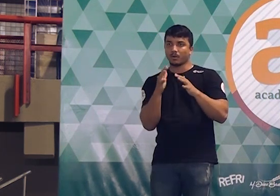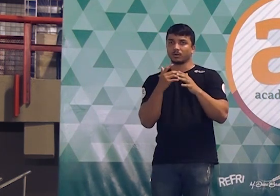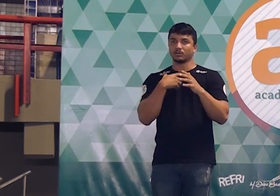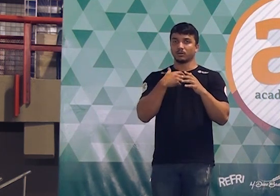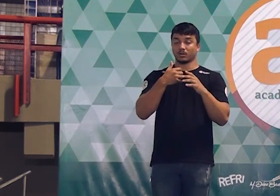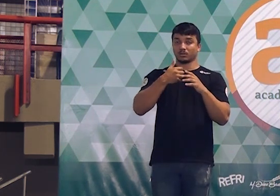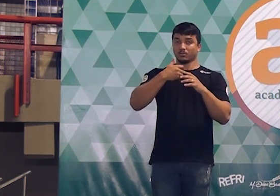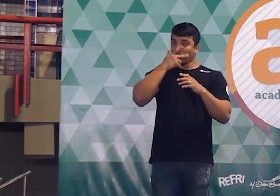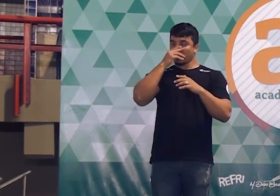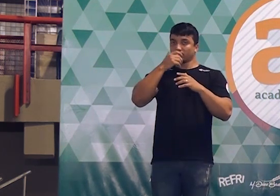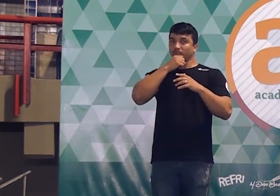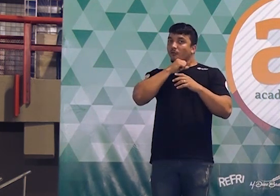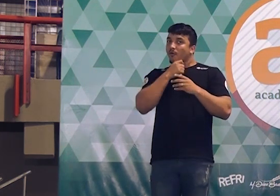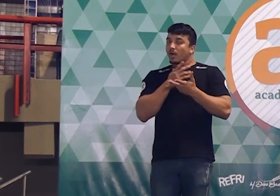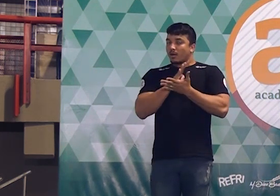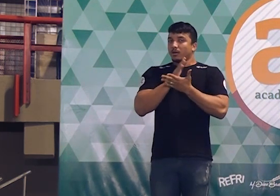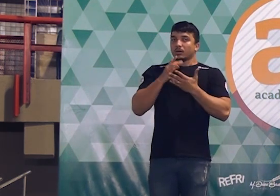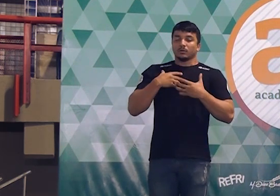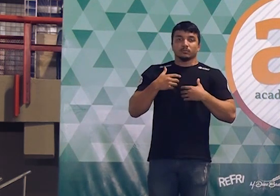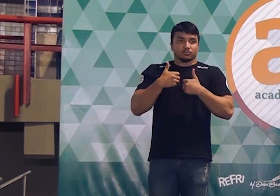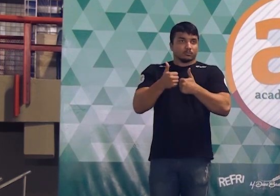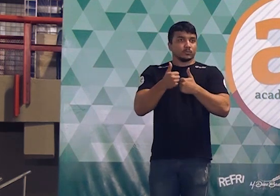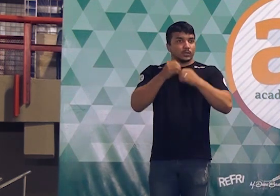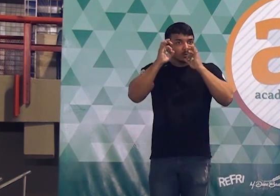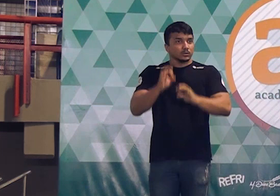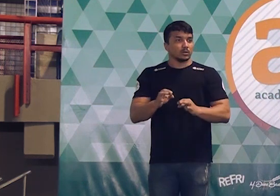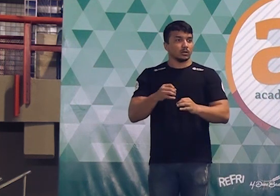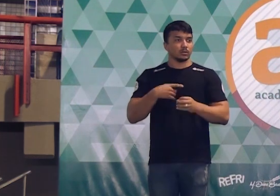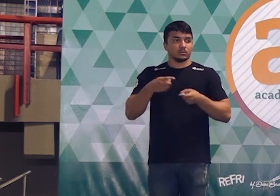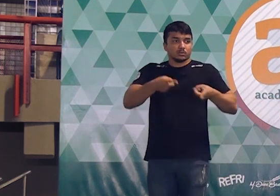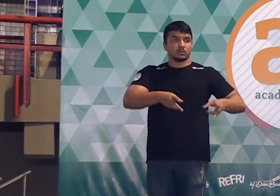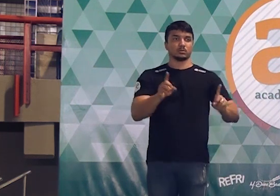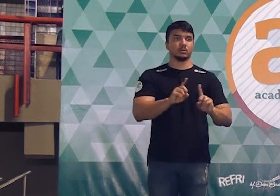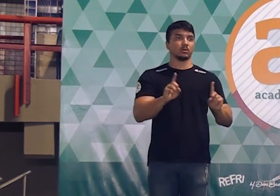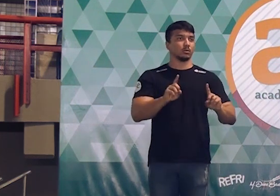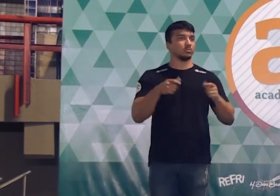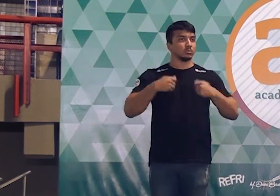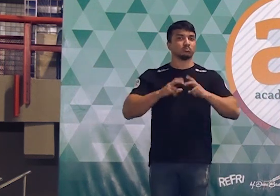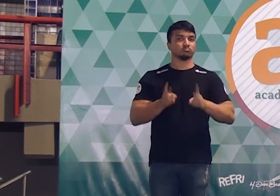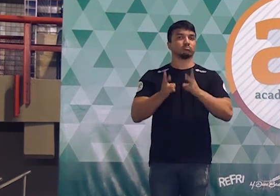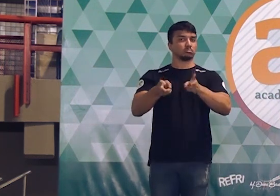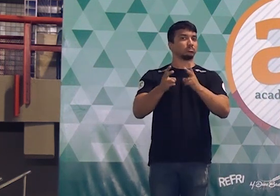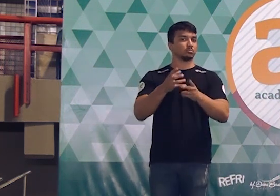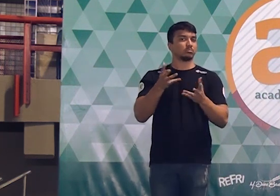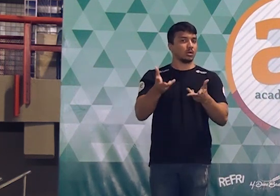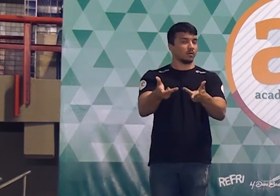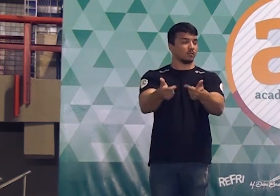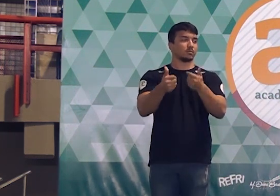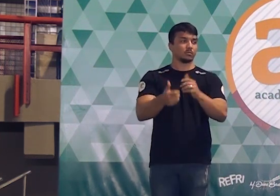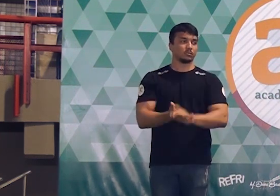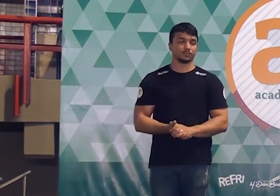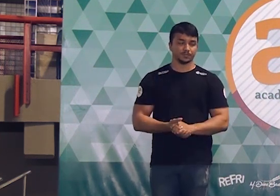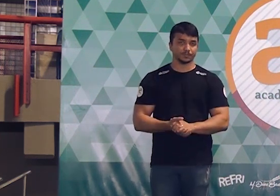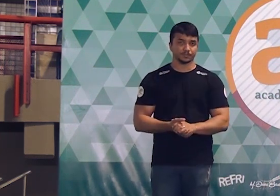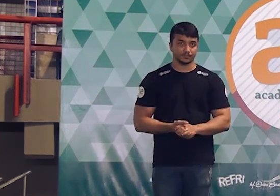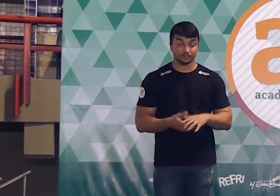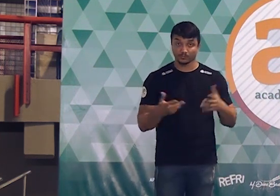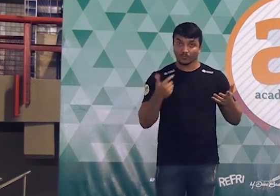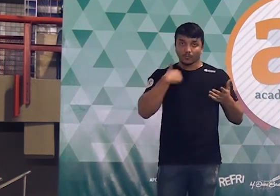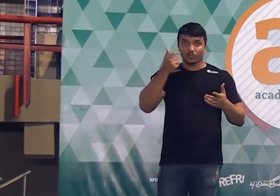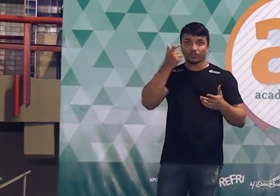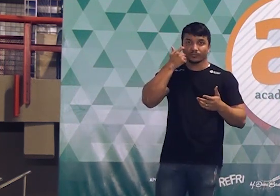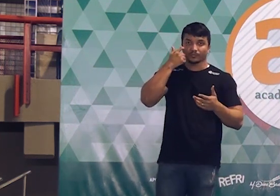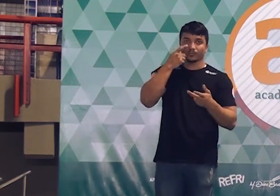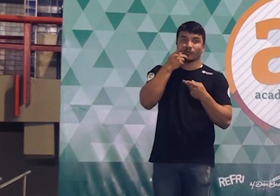gente da melhor idade. O negócio é esse, é não desistir, tá? Que maravilha. E quando eu